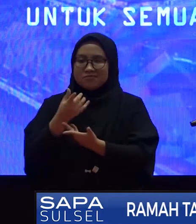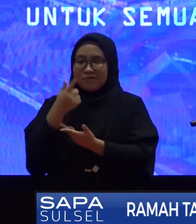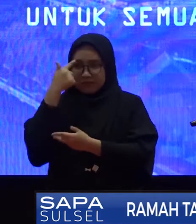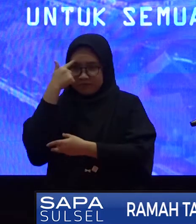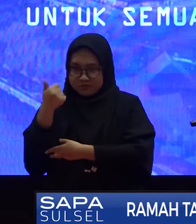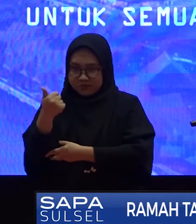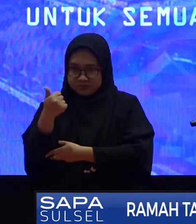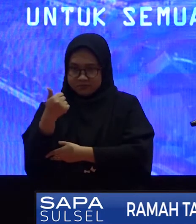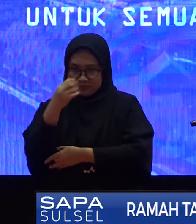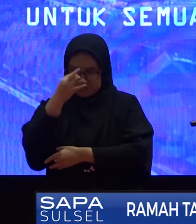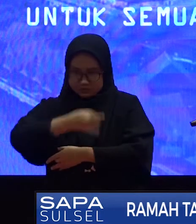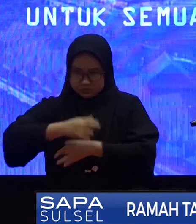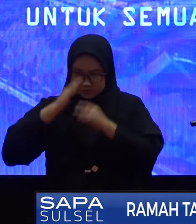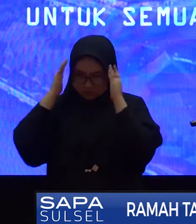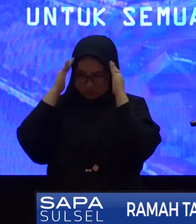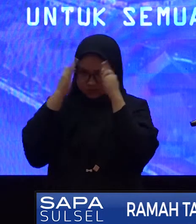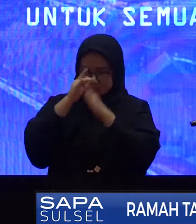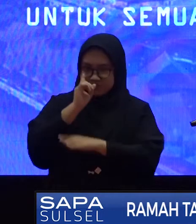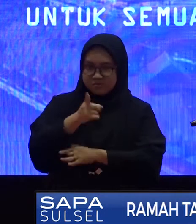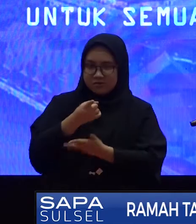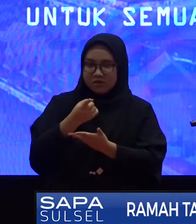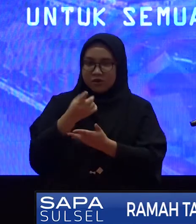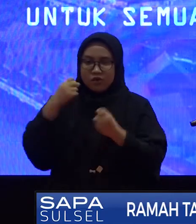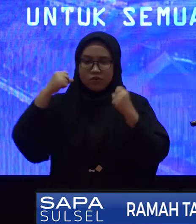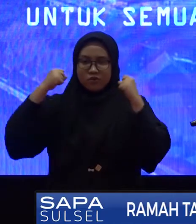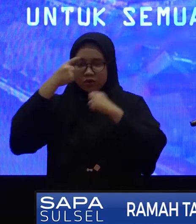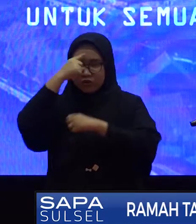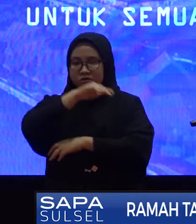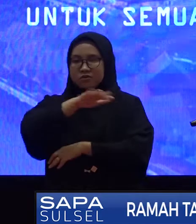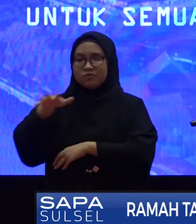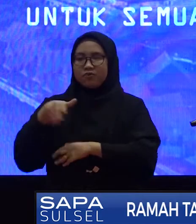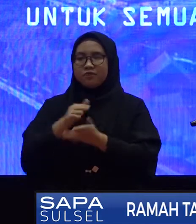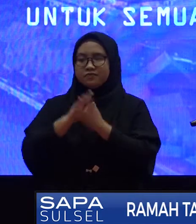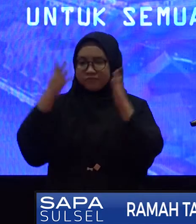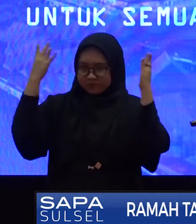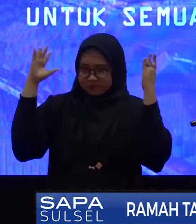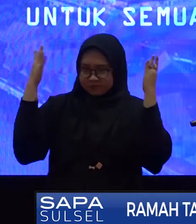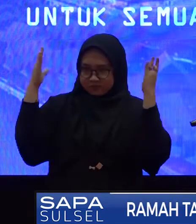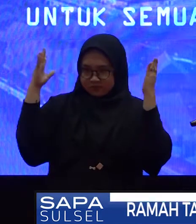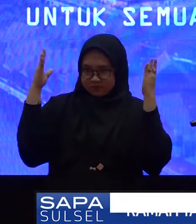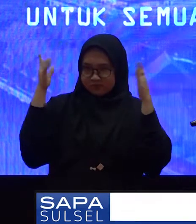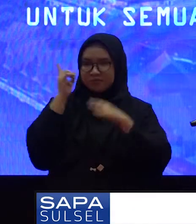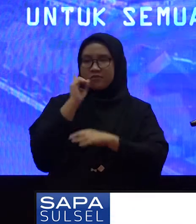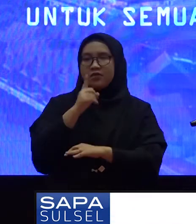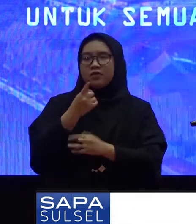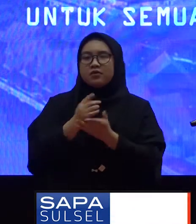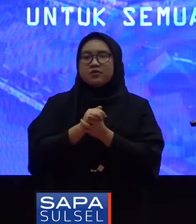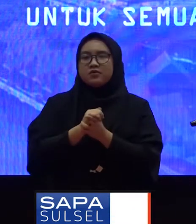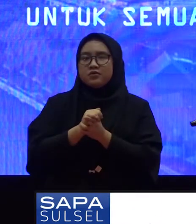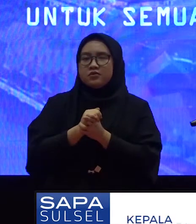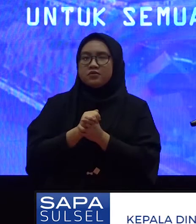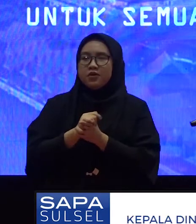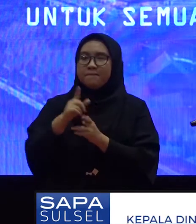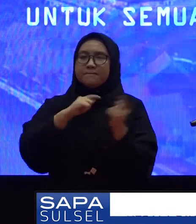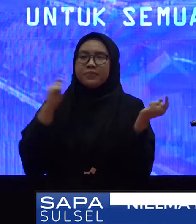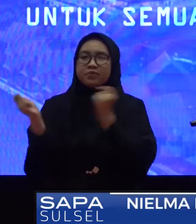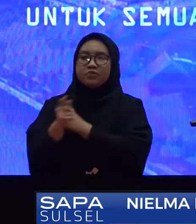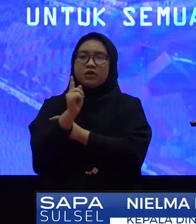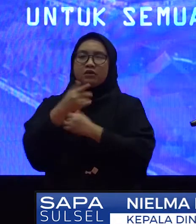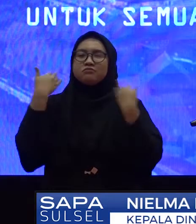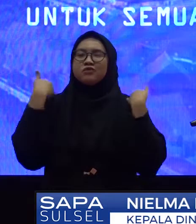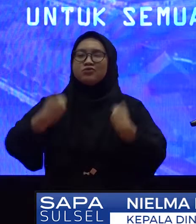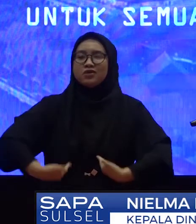city dengan imunitas yang kuat untuk semua yaitu misi pertama adalah revolusi sumber daya